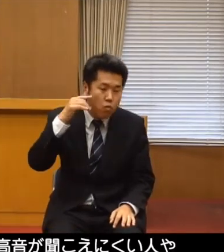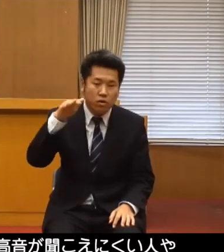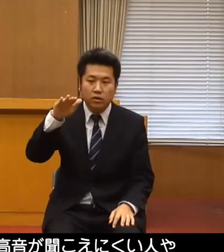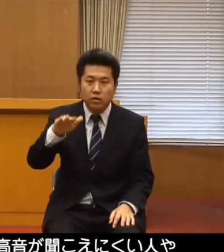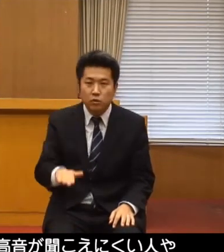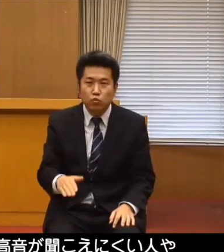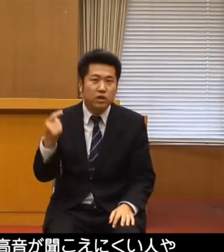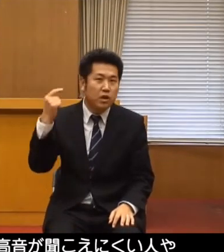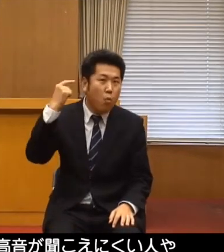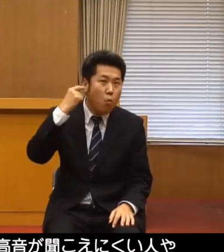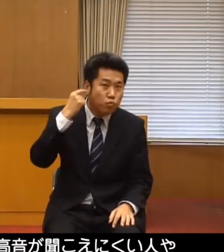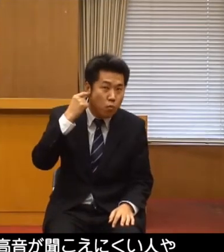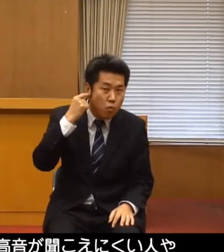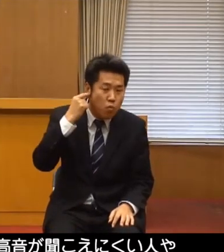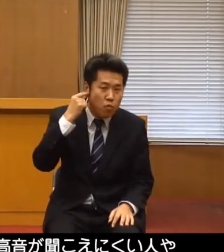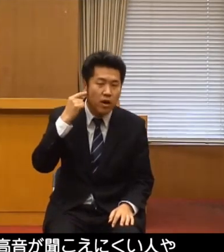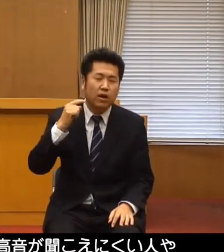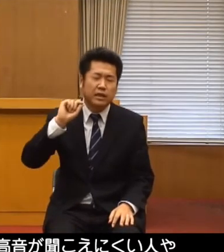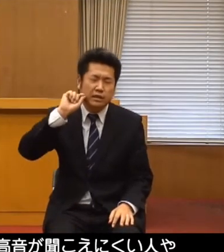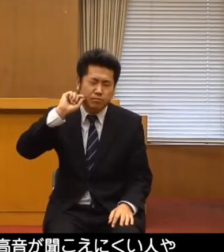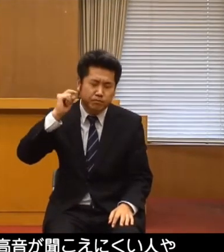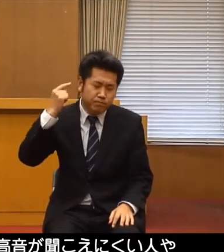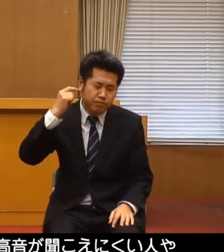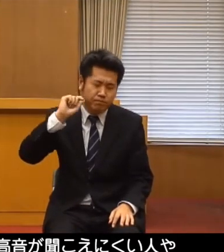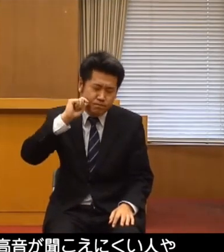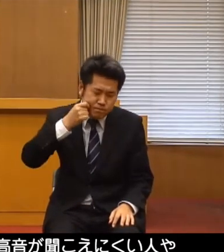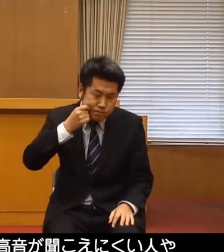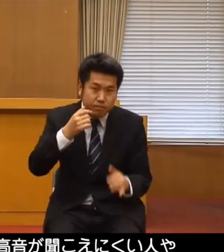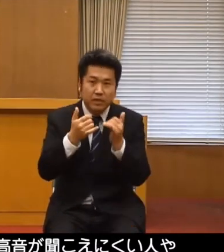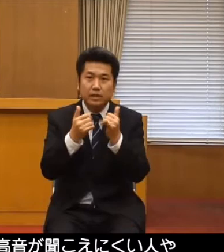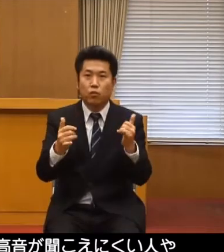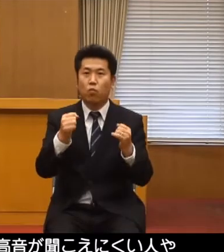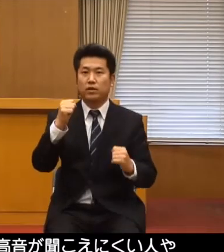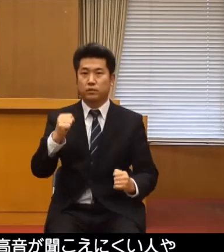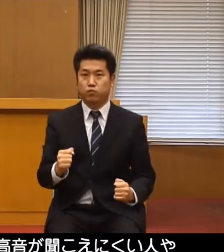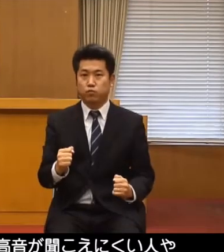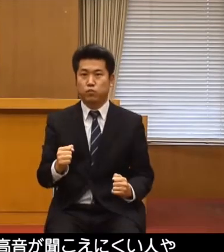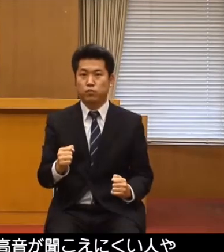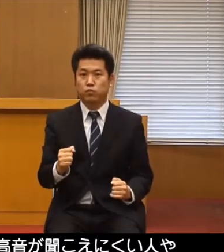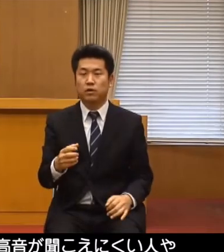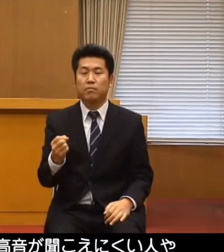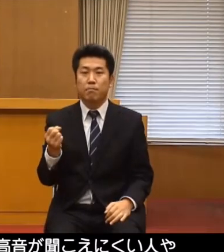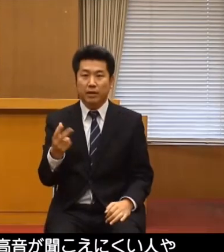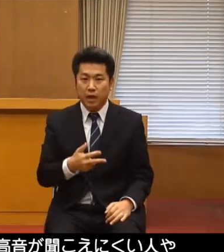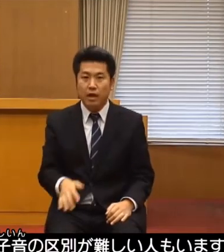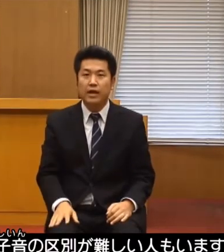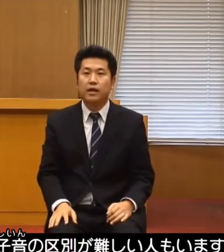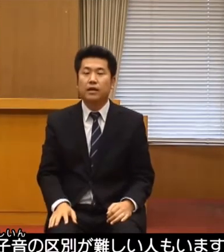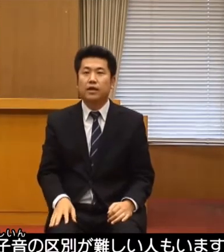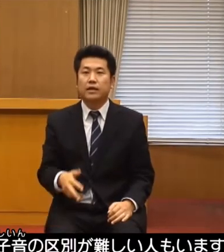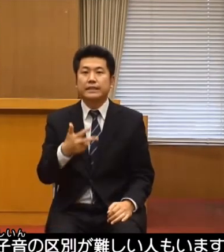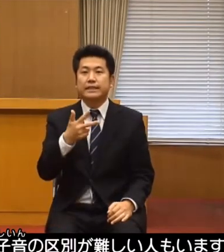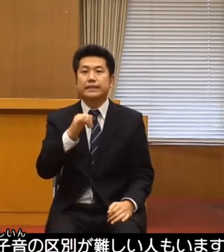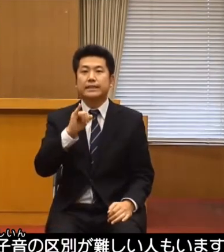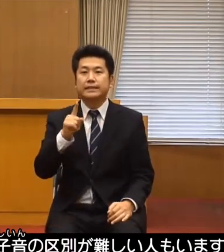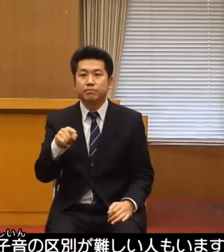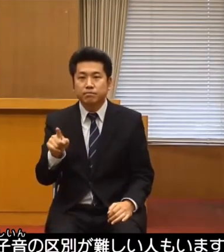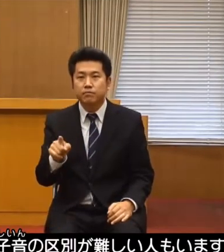高音が聞こえにくい人や低音が聞こえにくい人がいます。子音の区別が